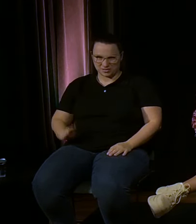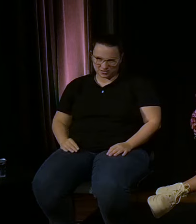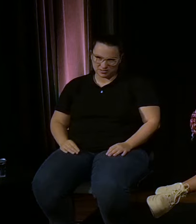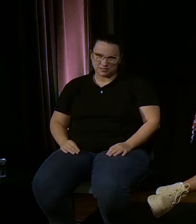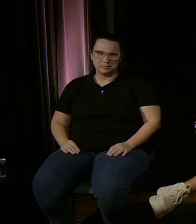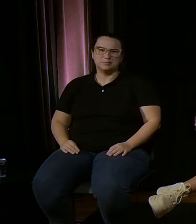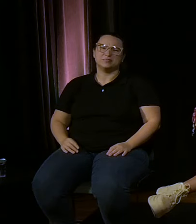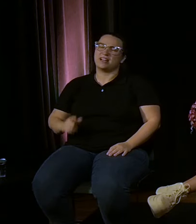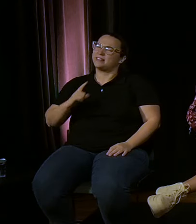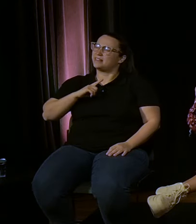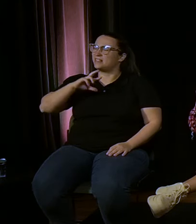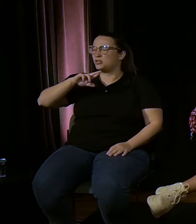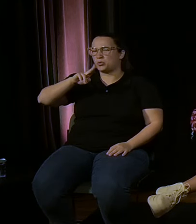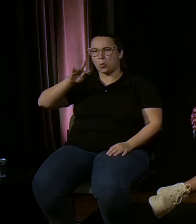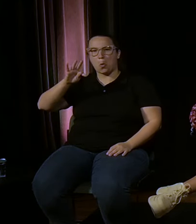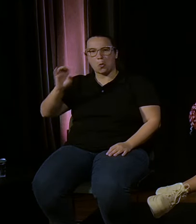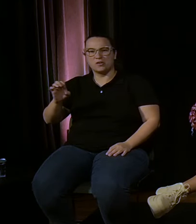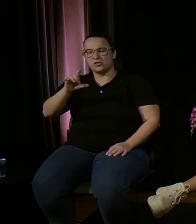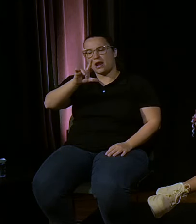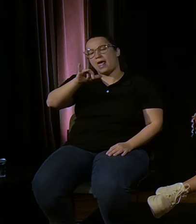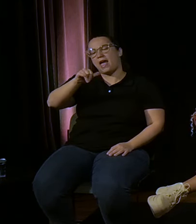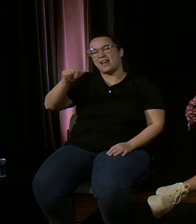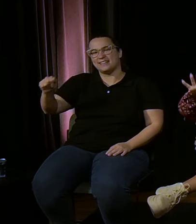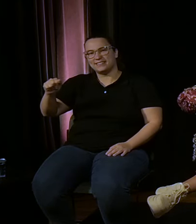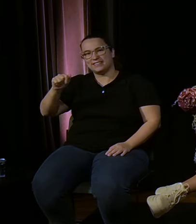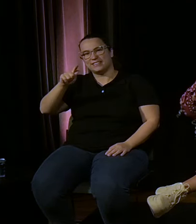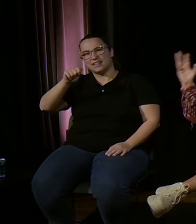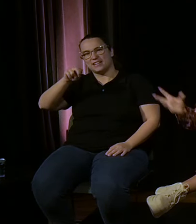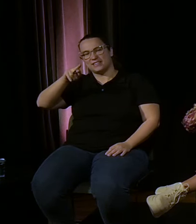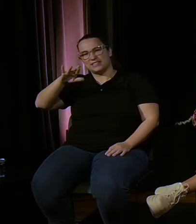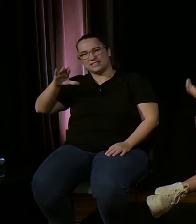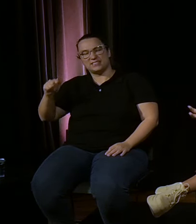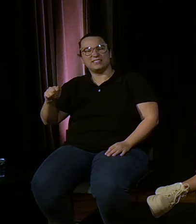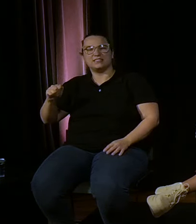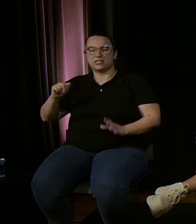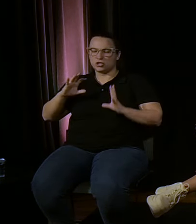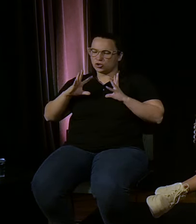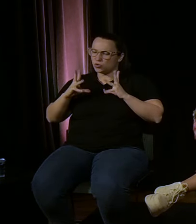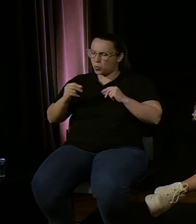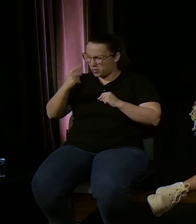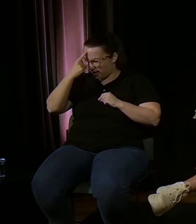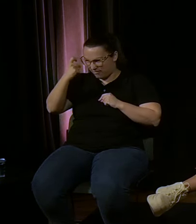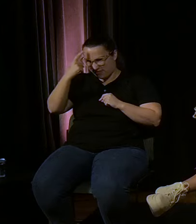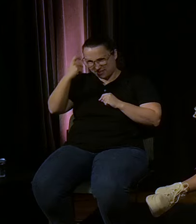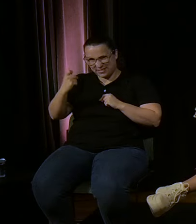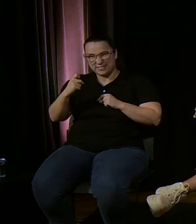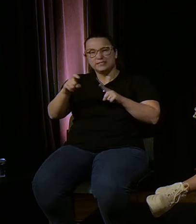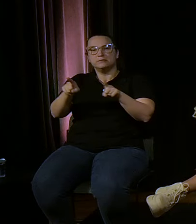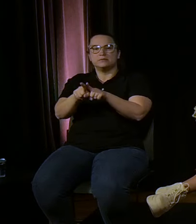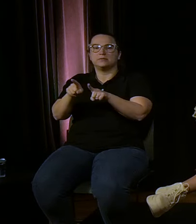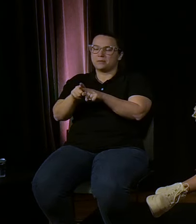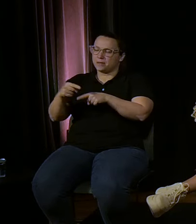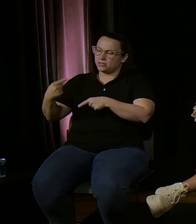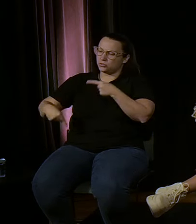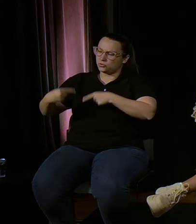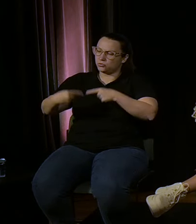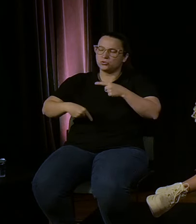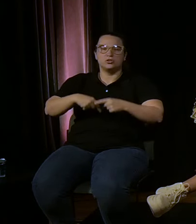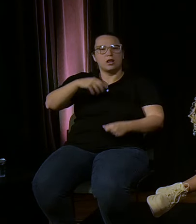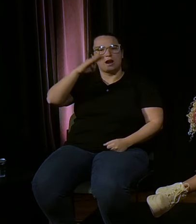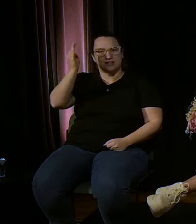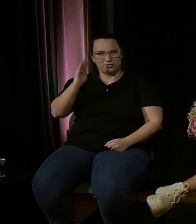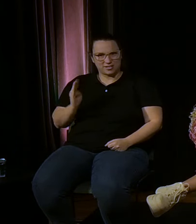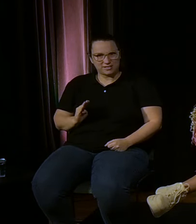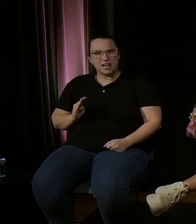gente tem Ruth de Souza, Léa Garcia, e toda essa reinvenção, né, também discutindo nacionalidade,